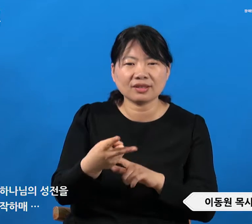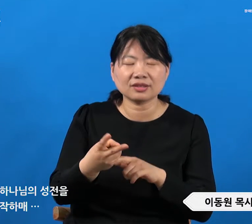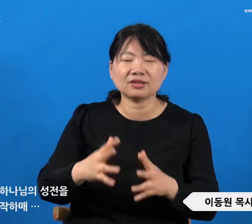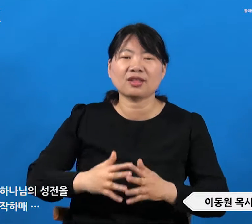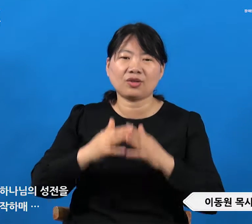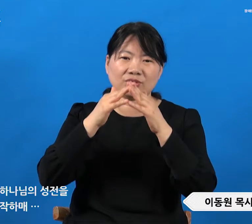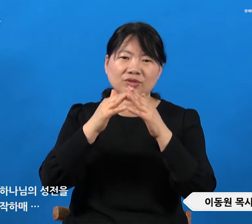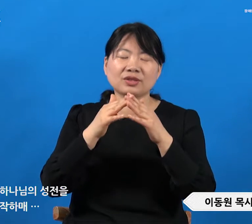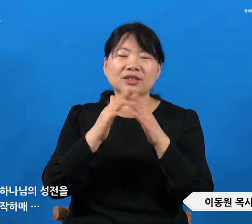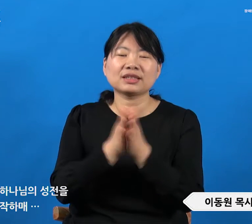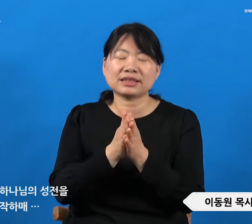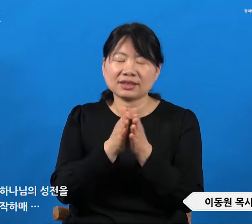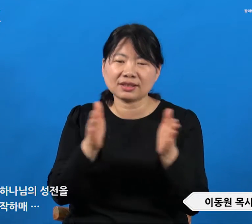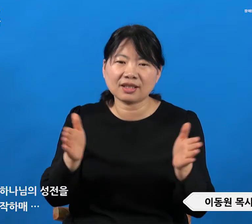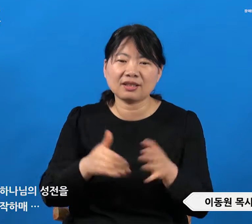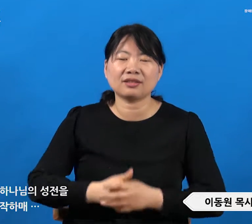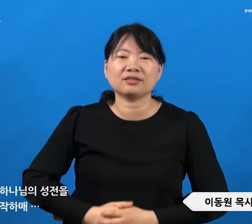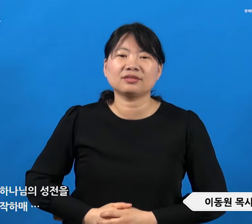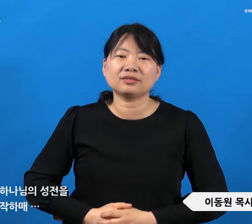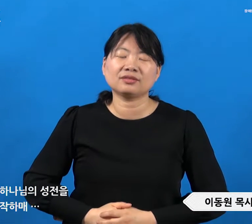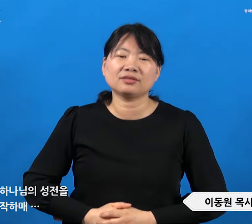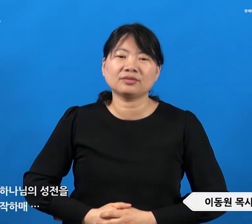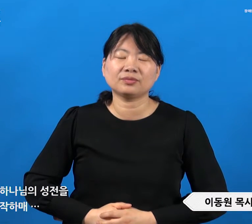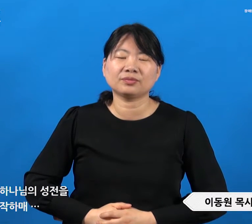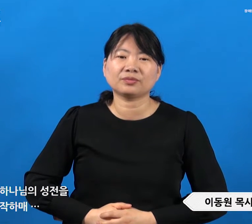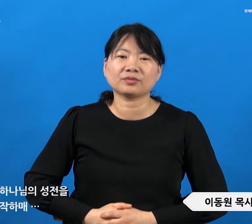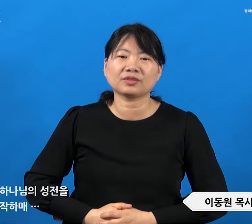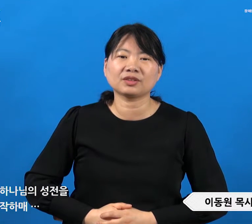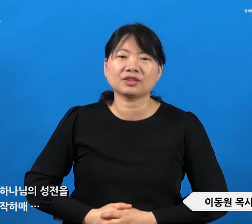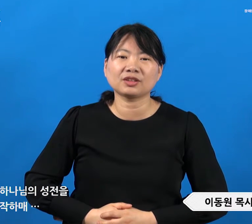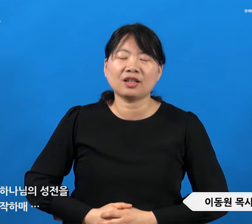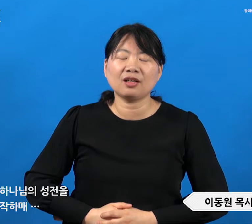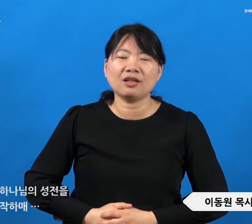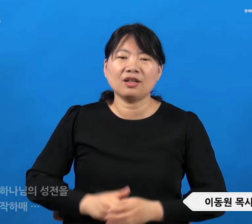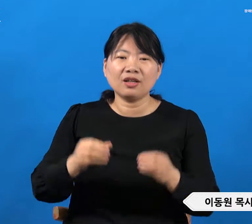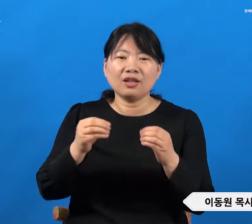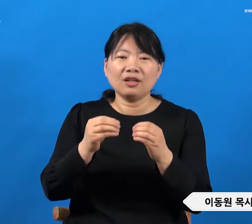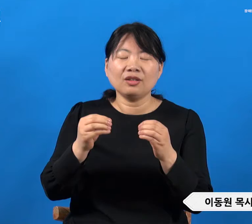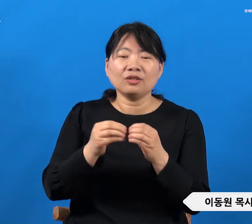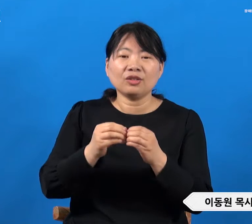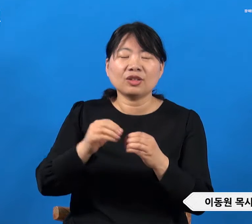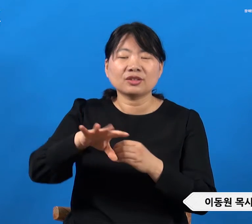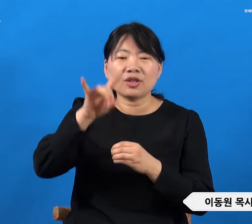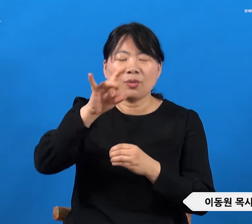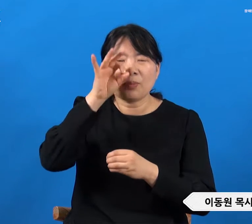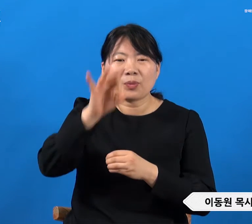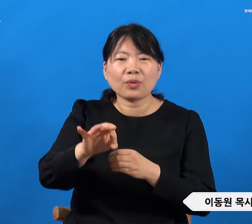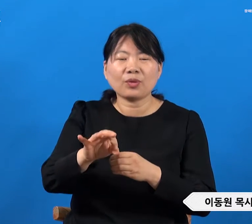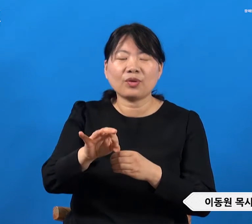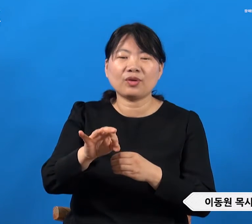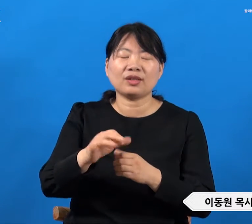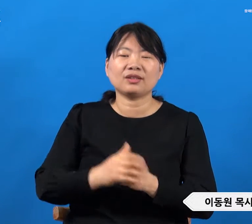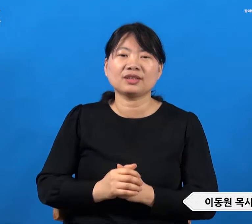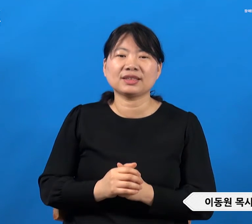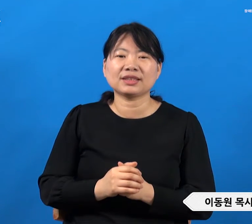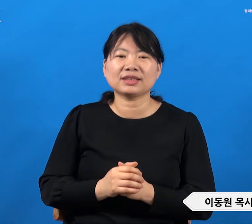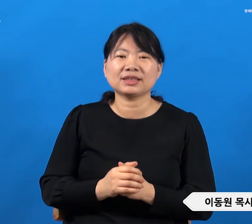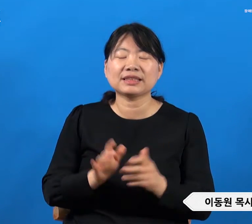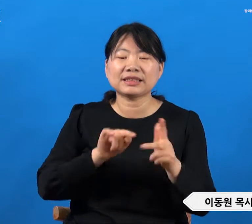다시 건축하기 시작하며, 이 구절의 처음 부분